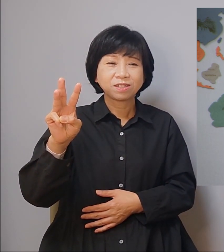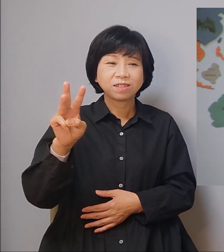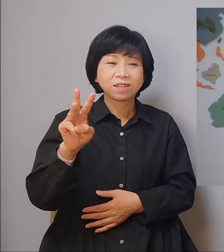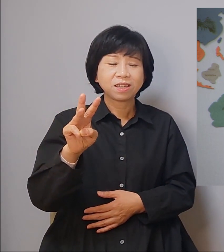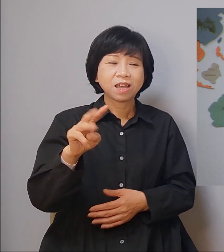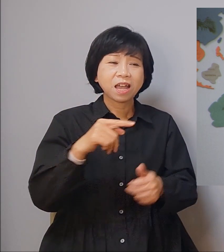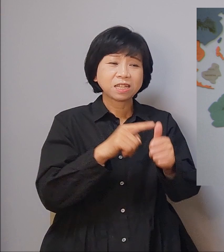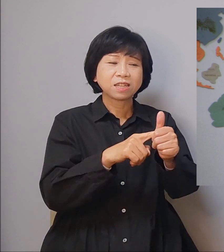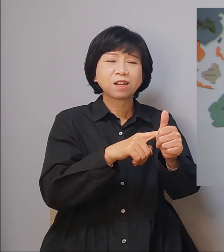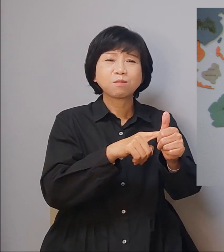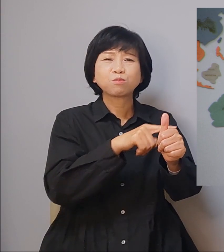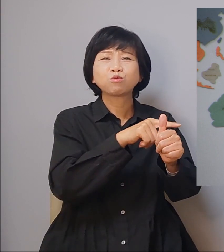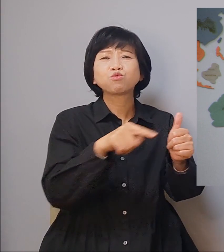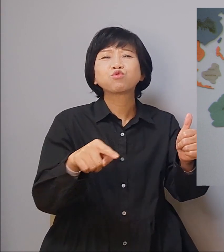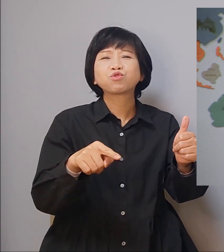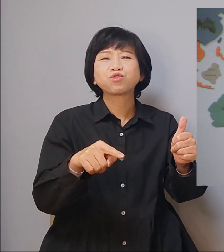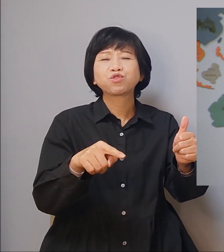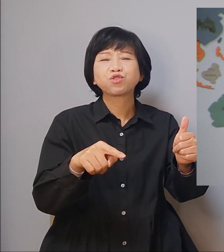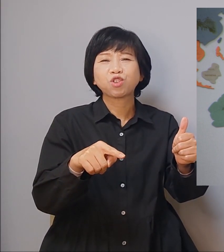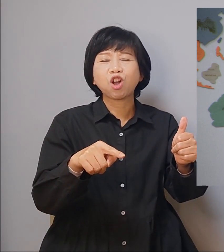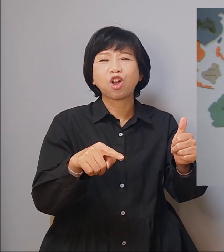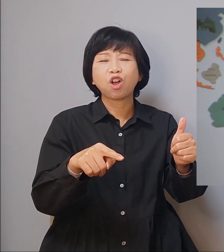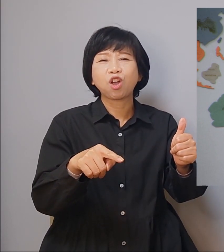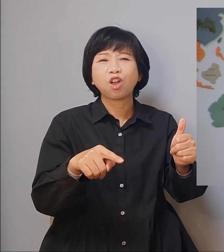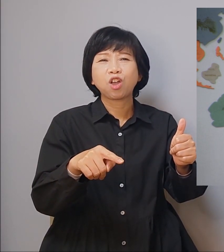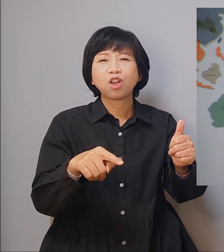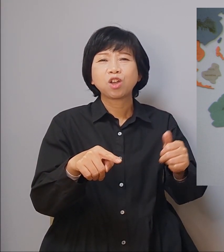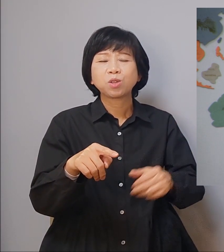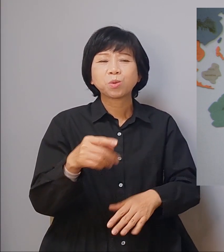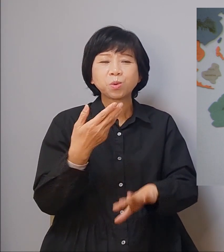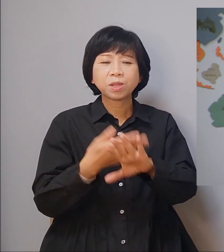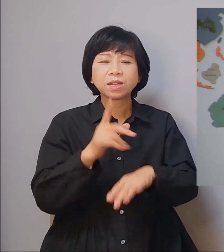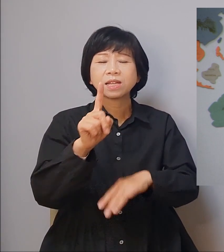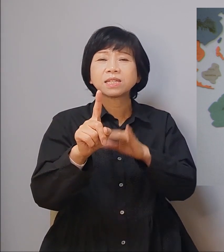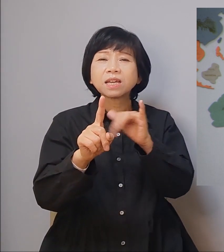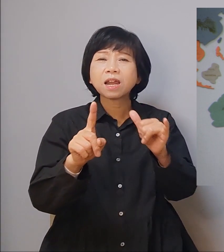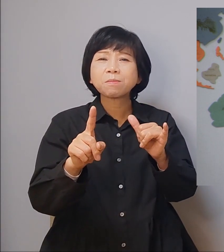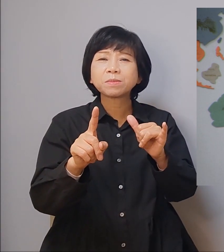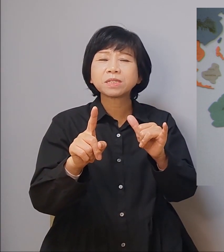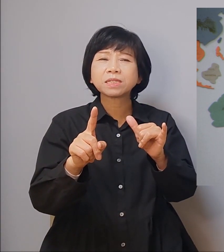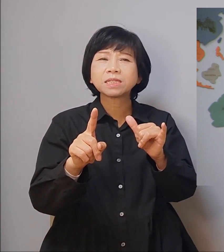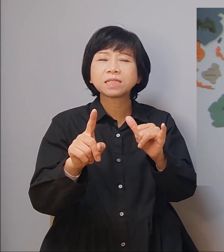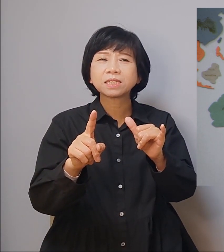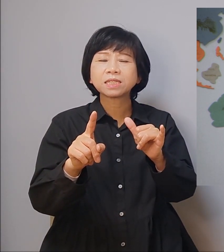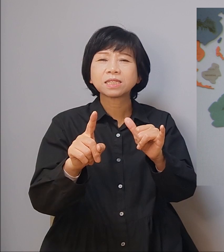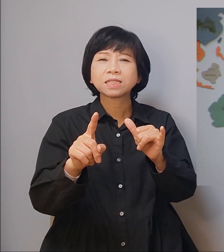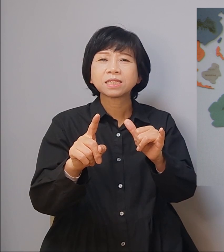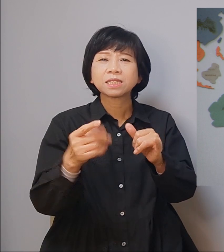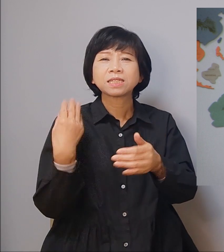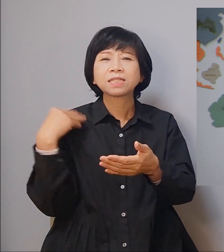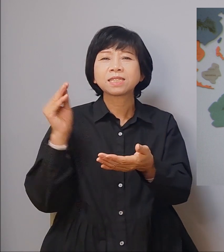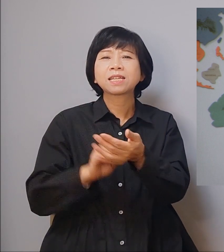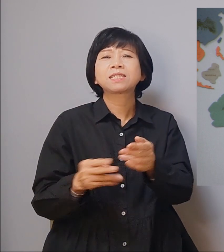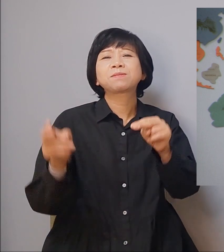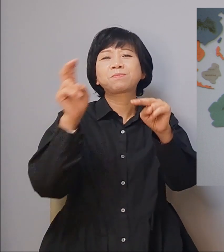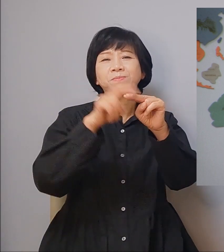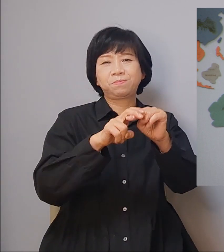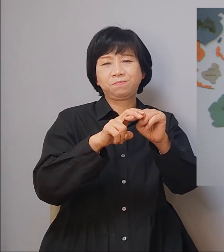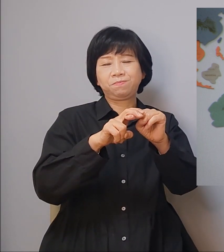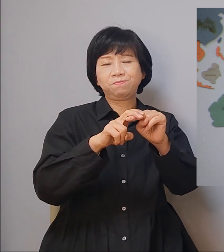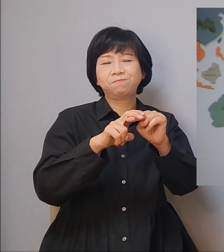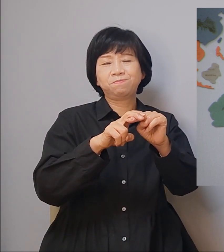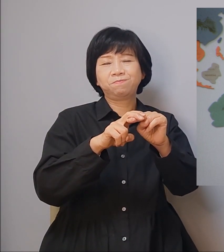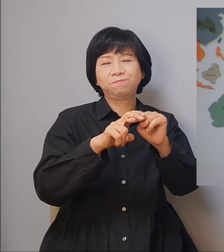명은 복직을 하게 되는 거죠. 여러분, 그런 상황에 대해서 이야기가 잘 전개되면 이제